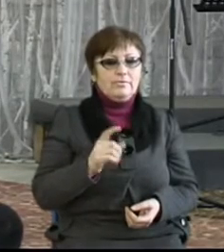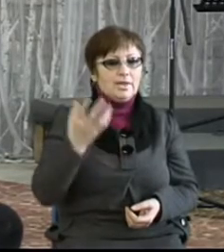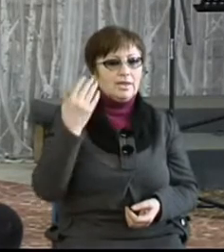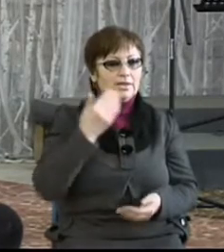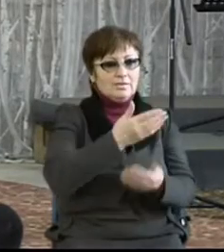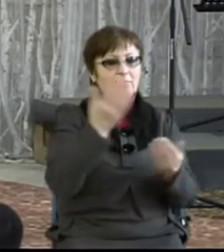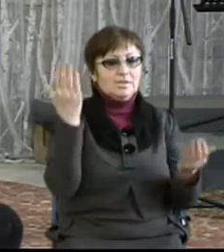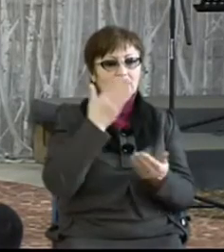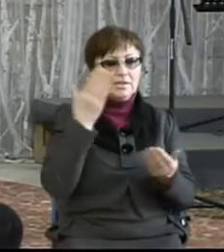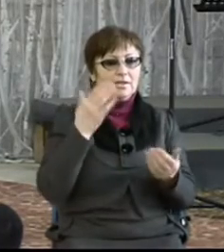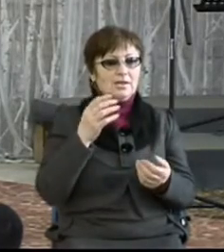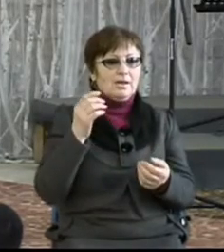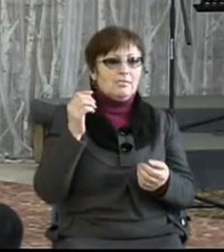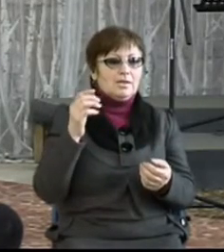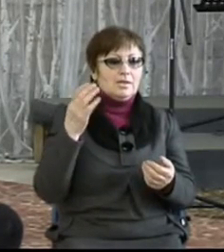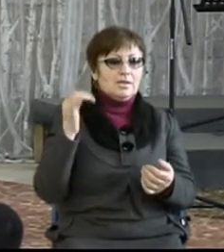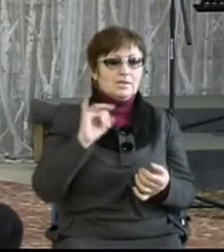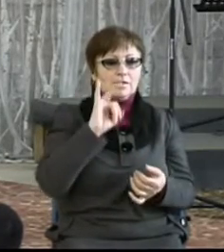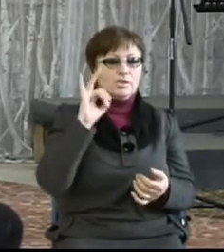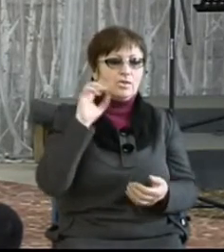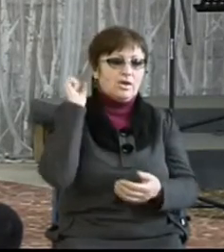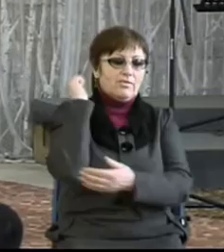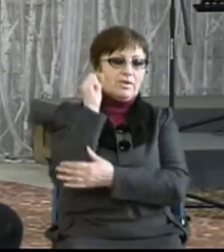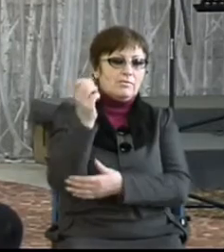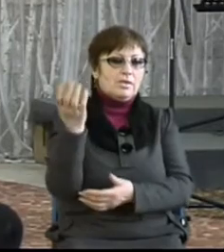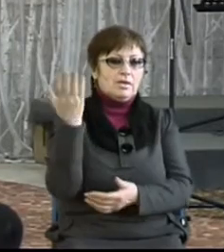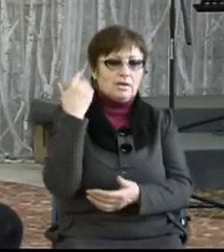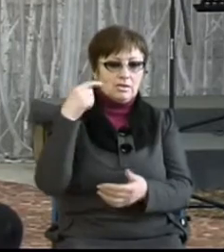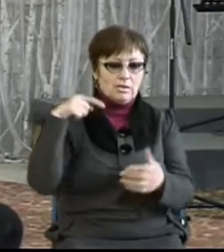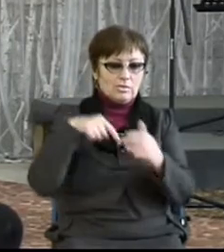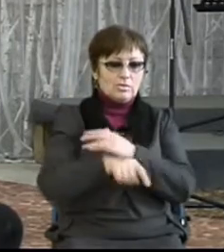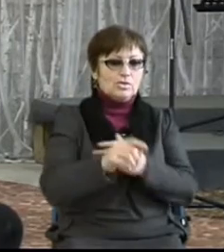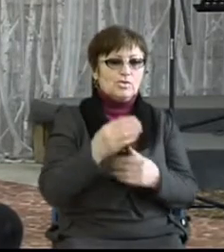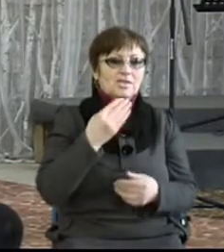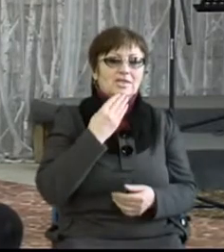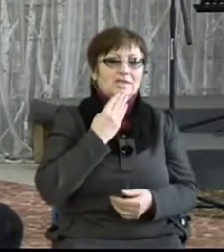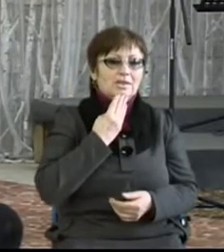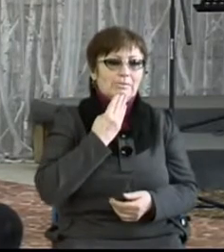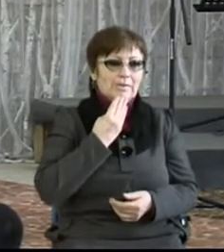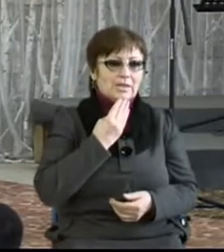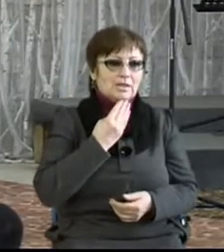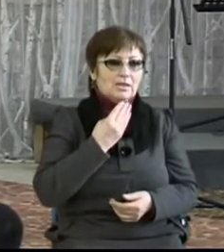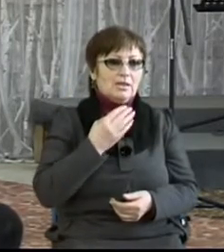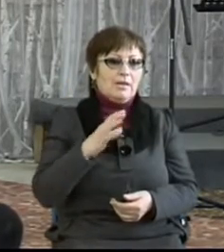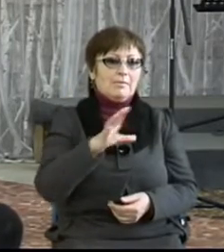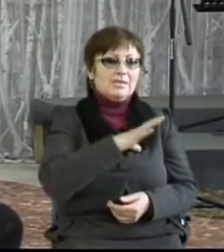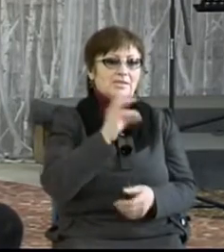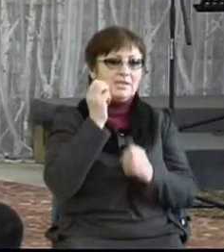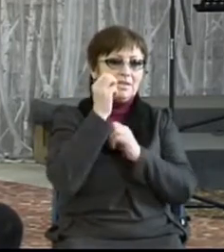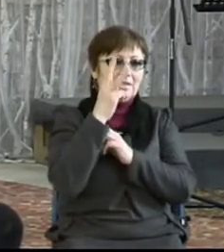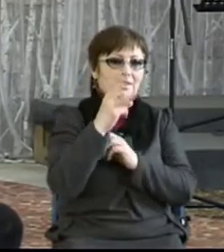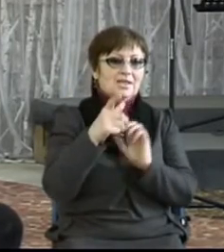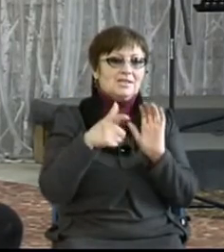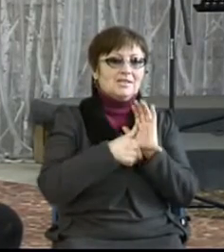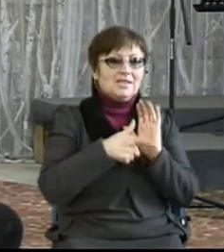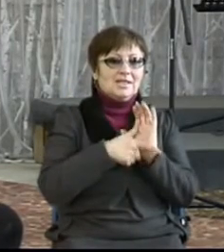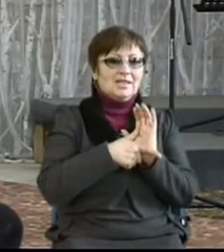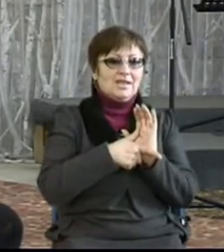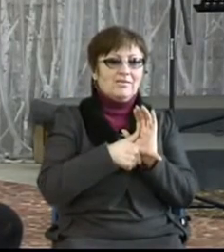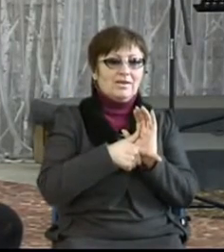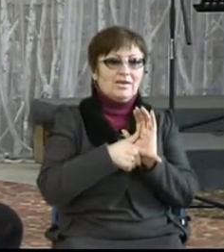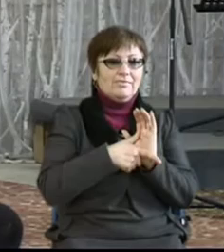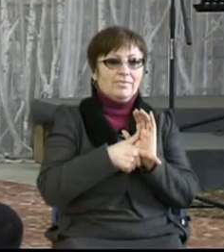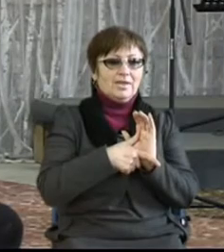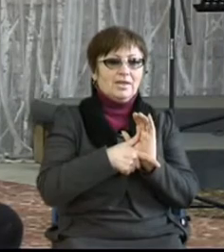когда мы читаем дальше историю Авраама, то мы читаем, когда он вышел из Египта, там Бытие, 13 глава,